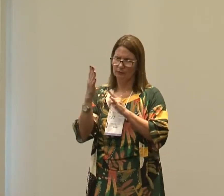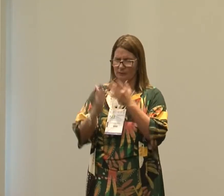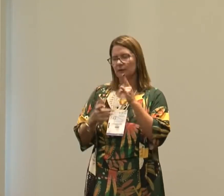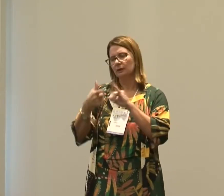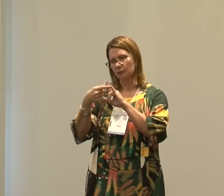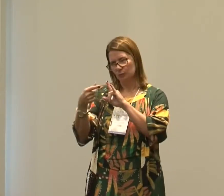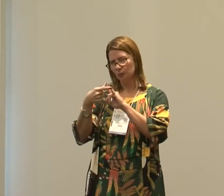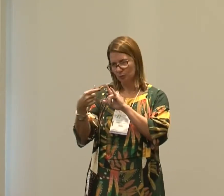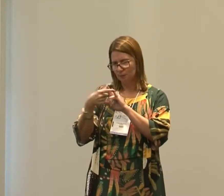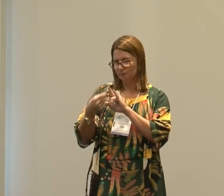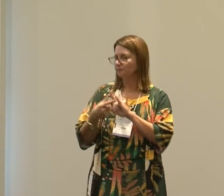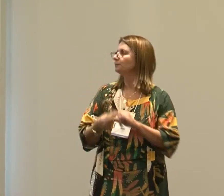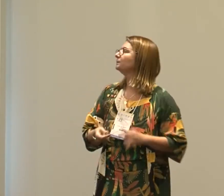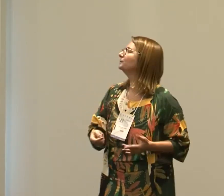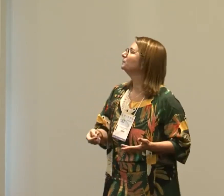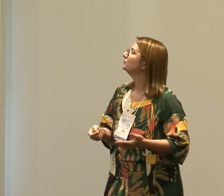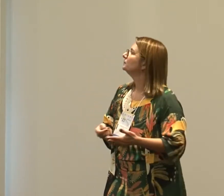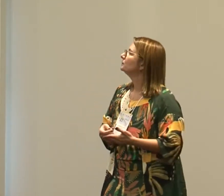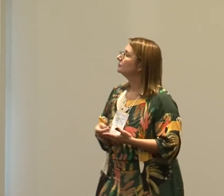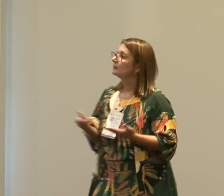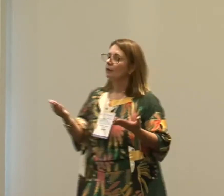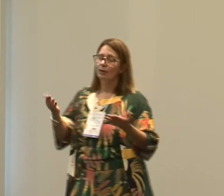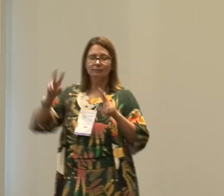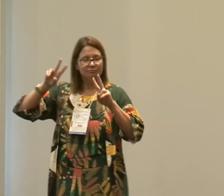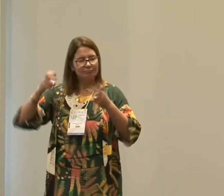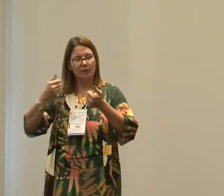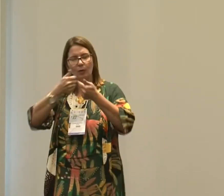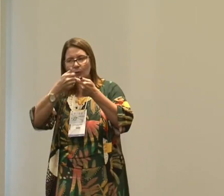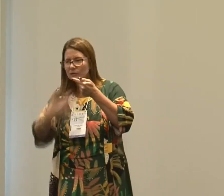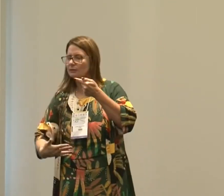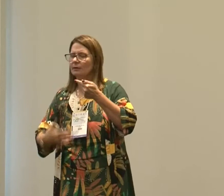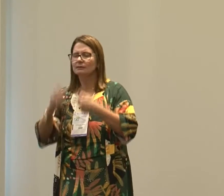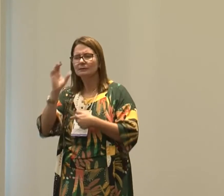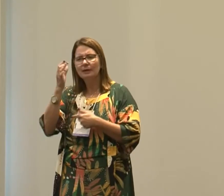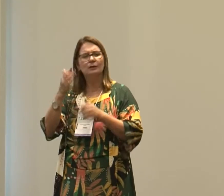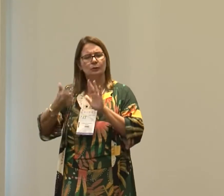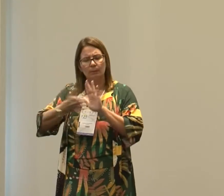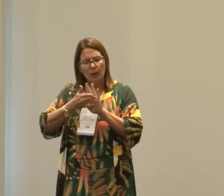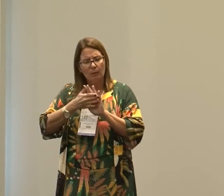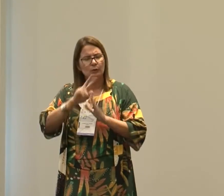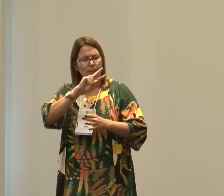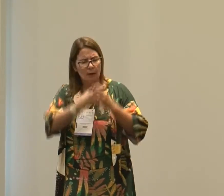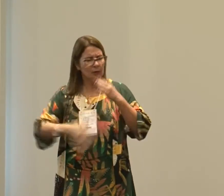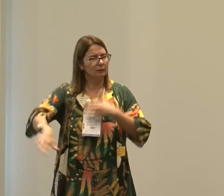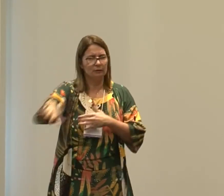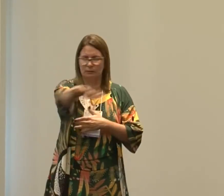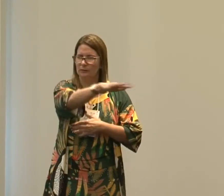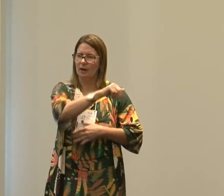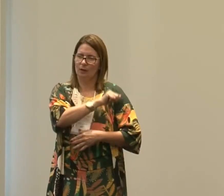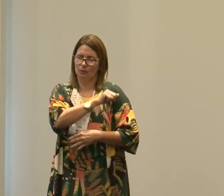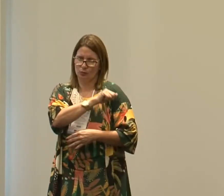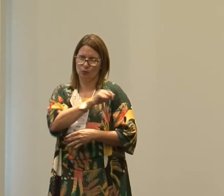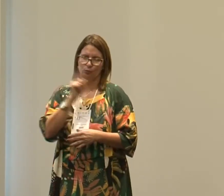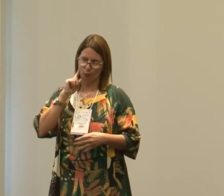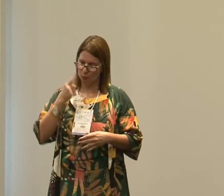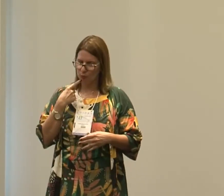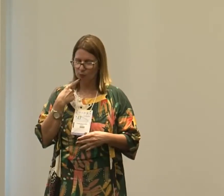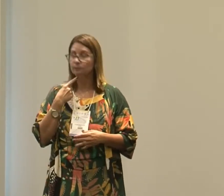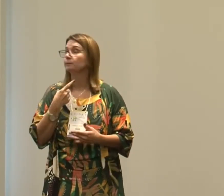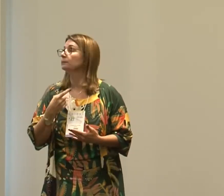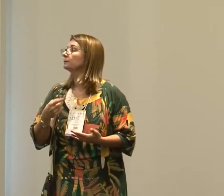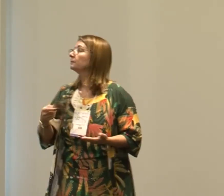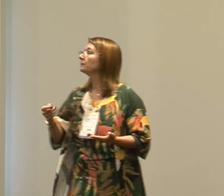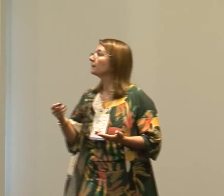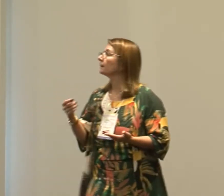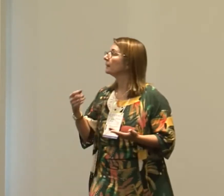Trabalho no DESU, sou professora de Libras lá. E eu vou falar agora sobre um glossário de